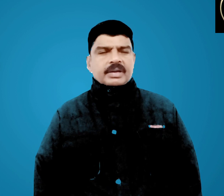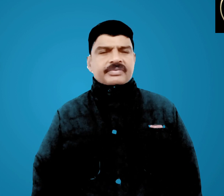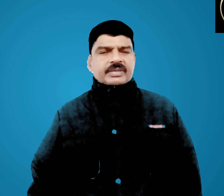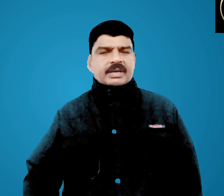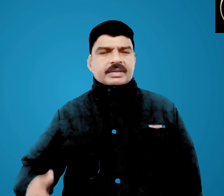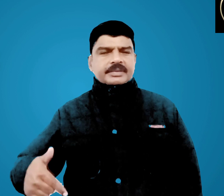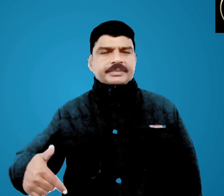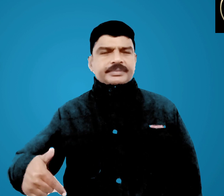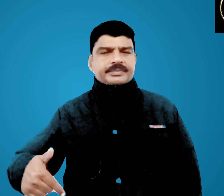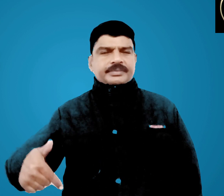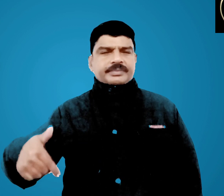हफ्ता